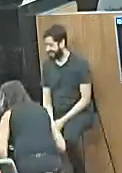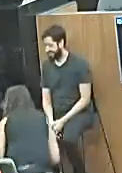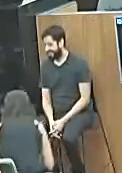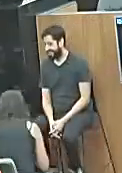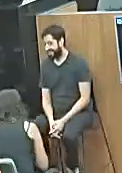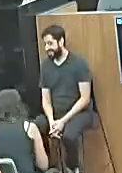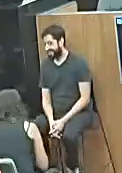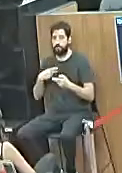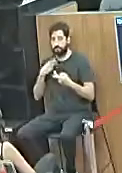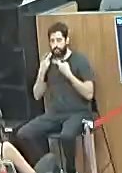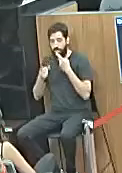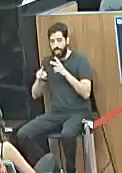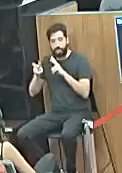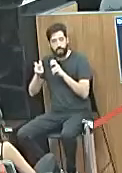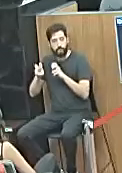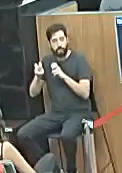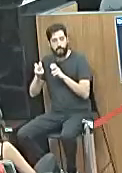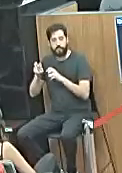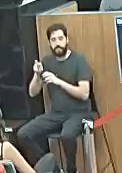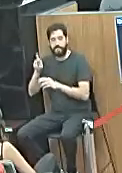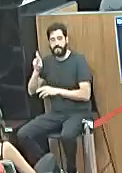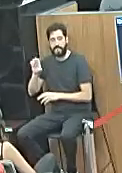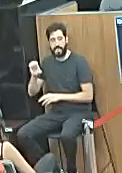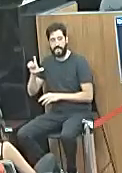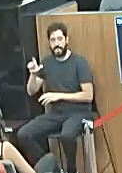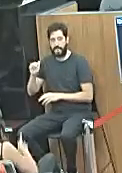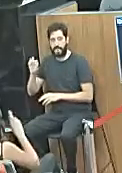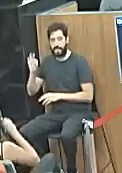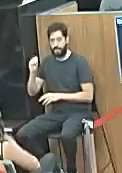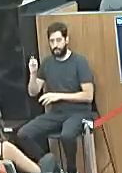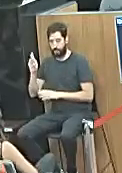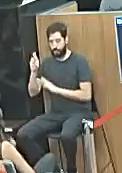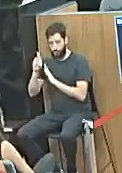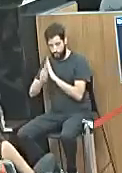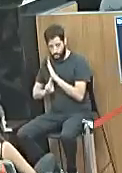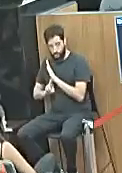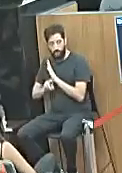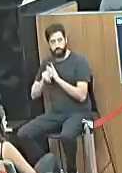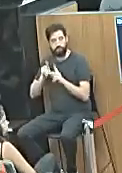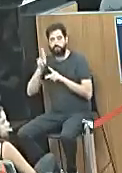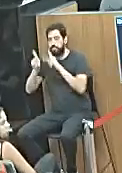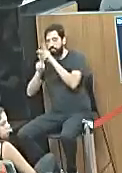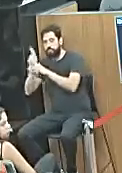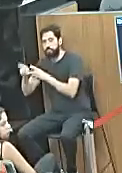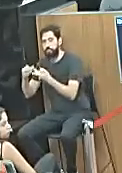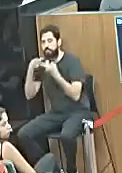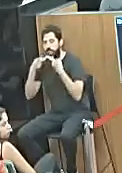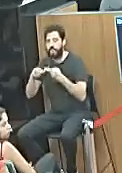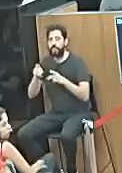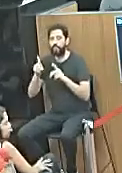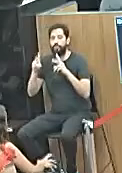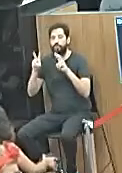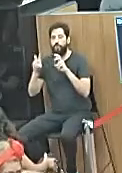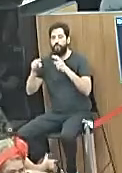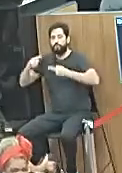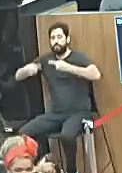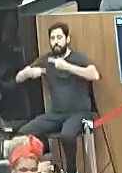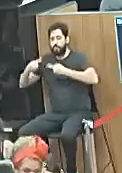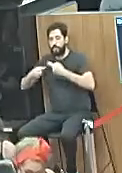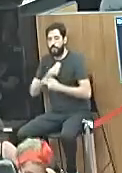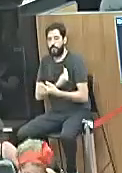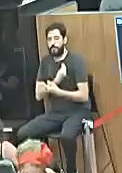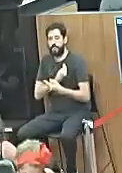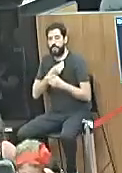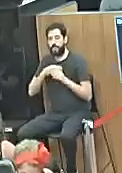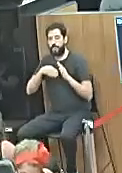a receber os relatórios com as sugestões populares resultantes do processo de discussão participativa dos projetos de